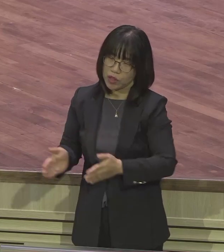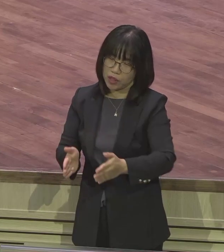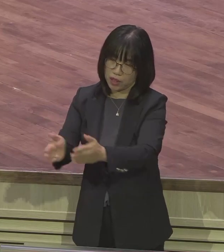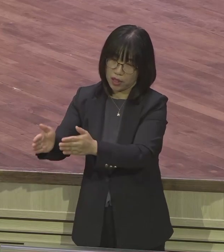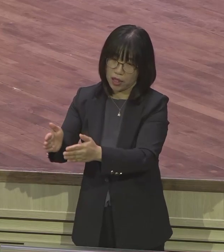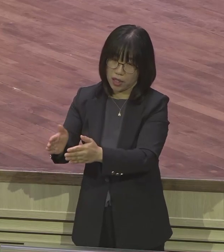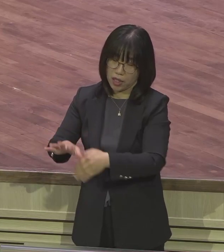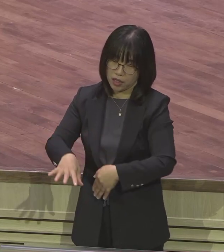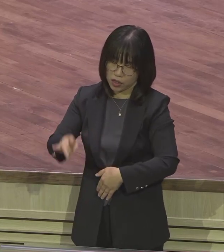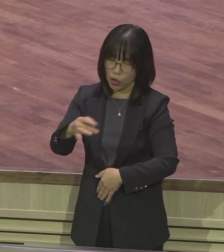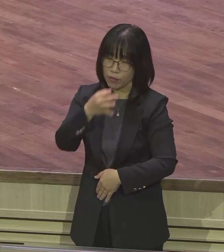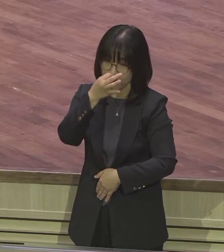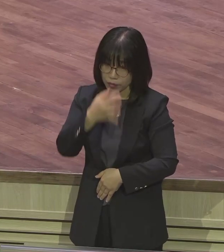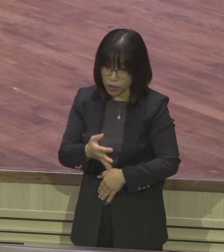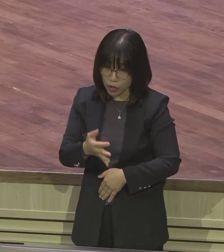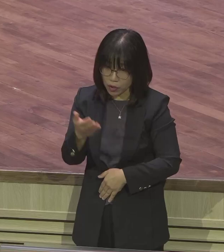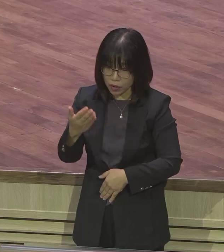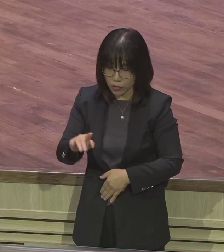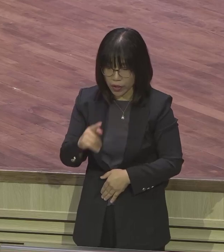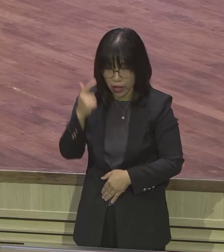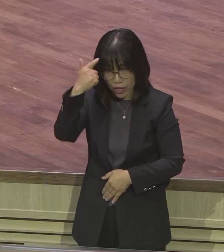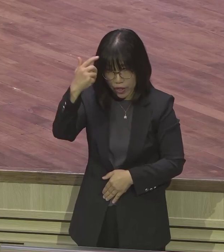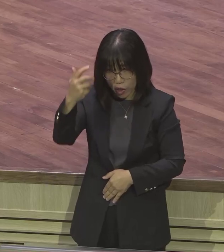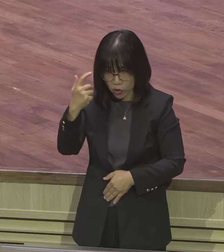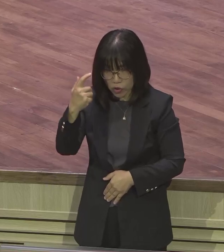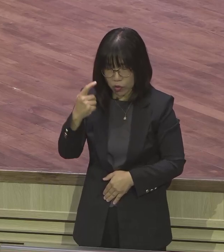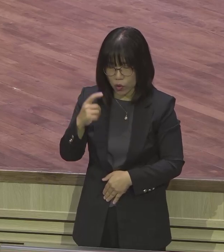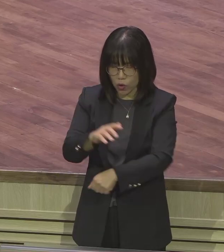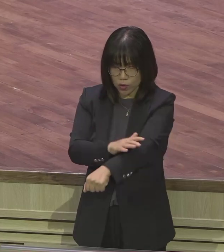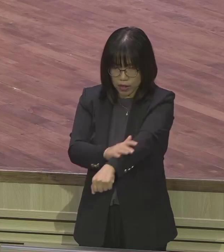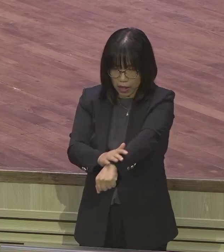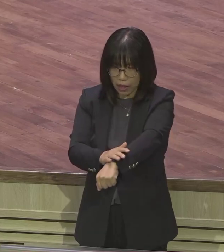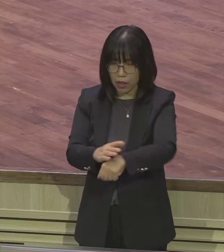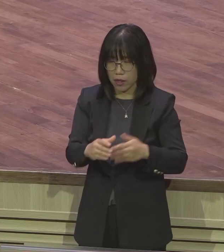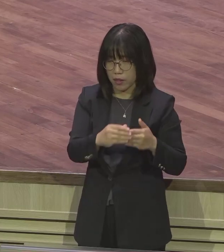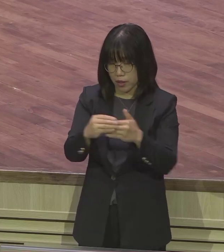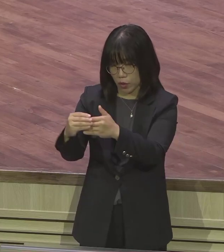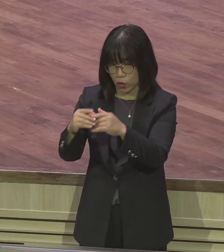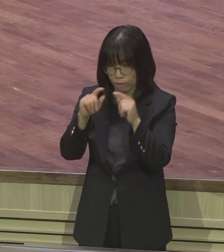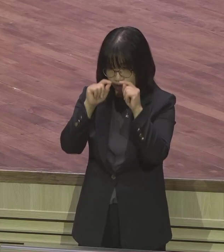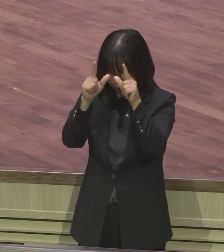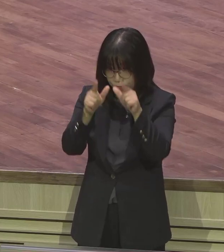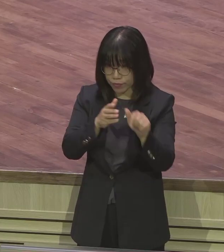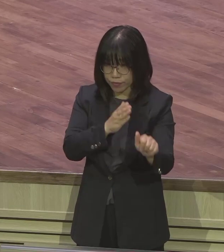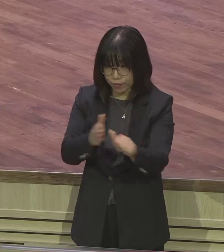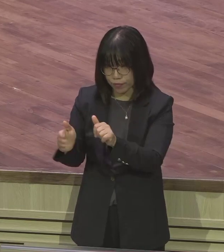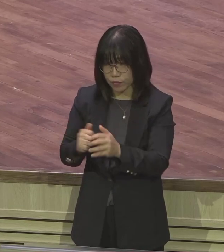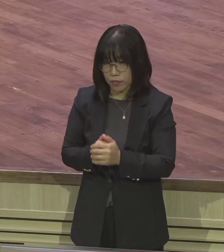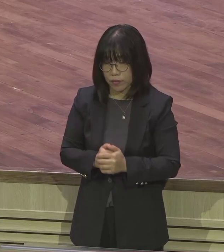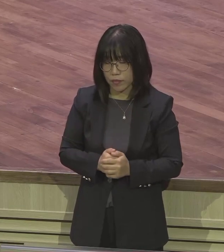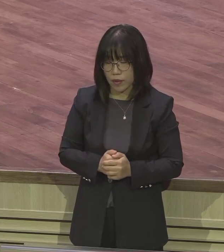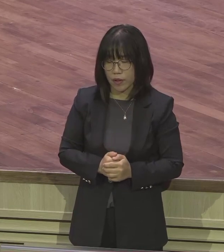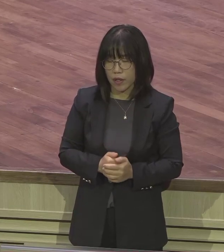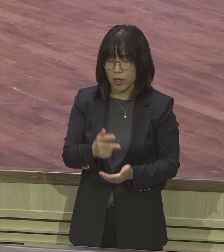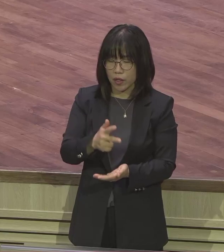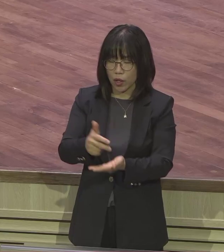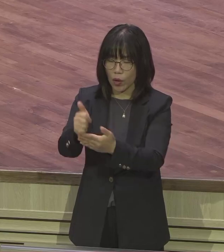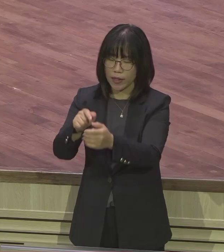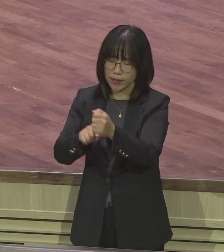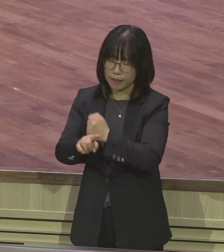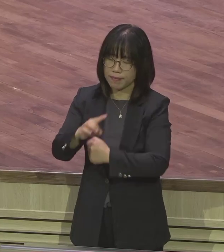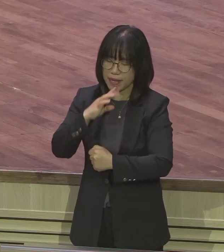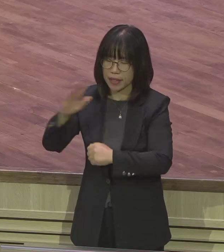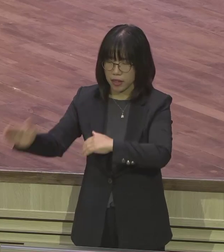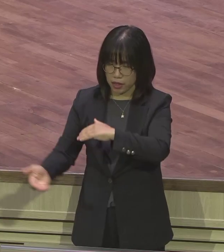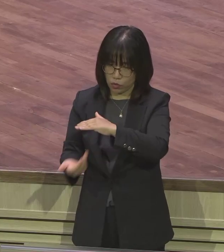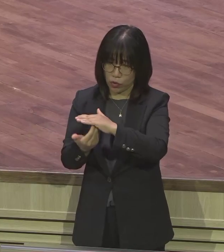하나님 앞에 기도하면서 영적으로 예민하시기 바랍니다. 인도를 받으세요. 그래서 고집하지 마세요. 여호와의 뜻만이 이루어집니다. 다른 건 아무것도 안